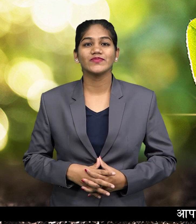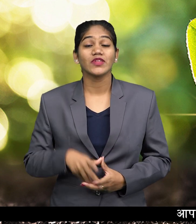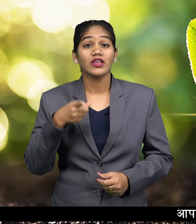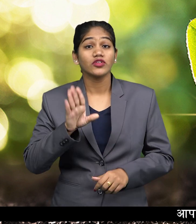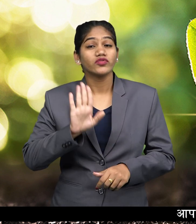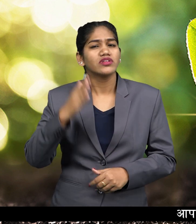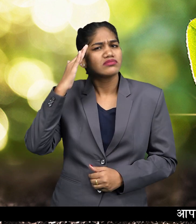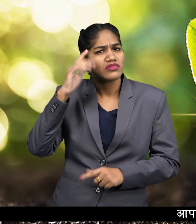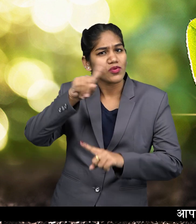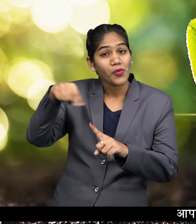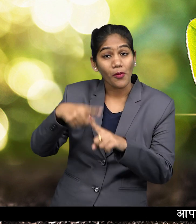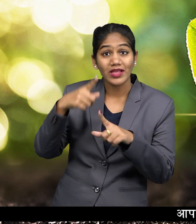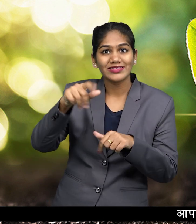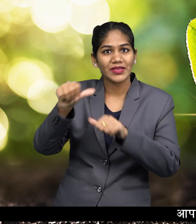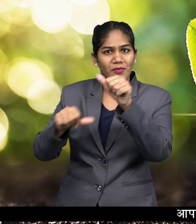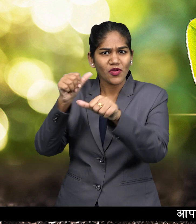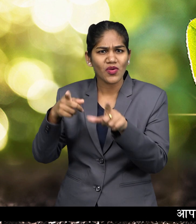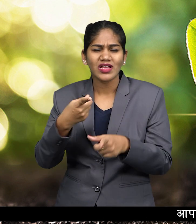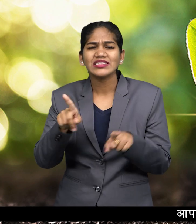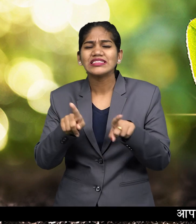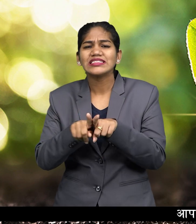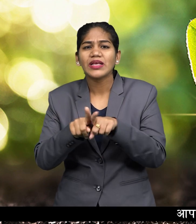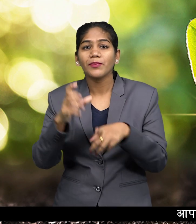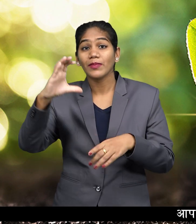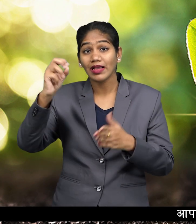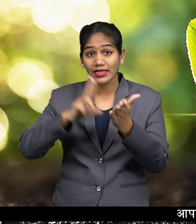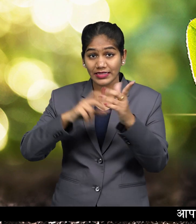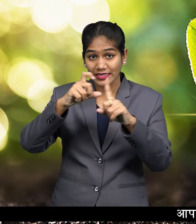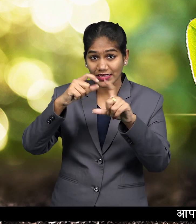आप संघनन, अवक्षेपण, वाष्पीकरण